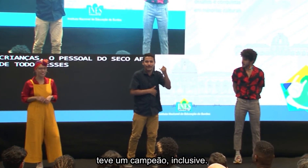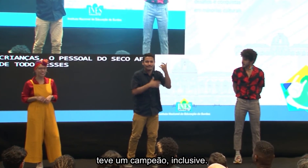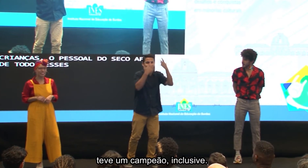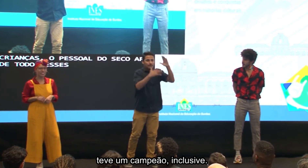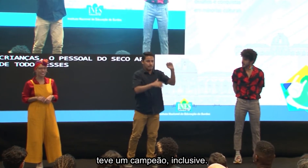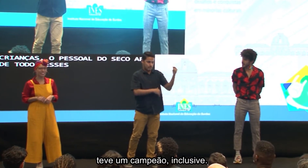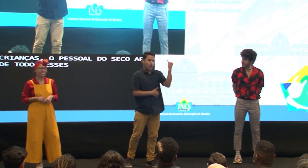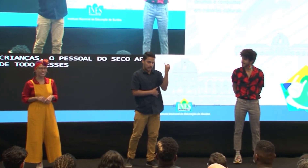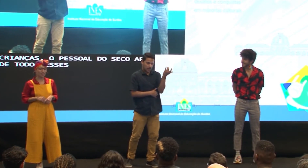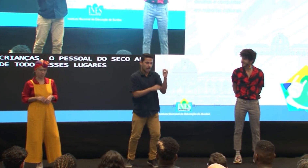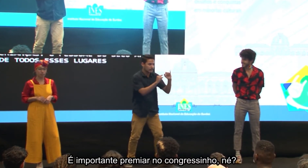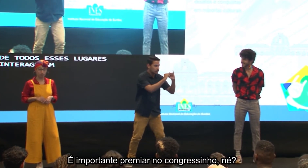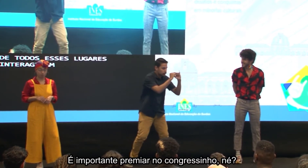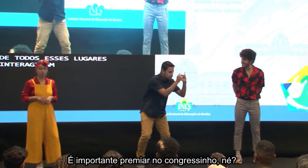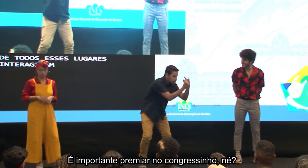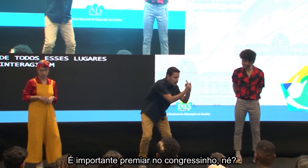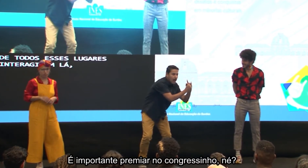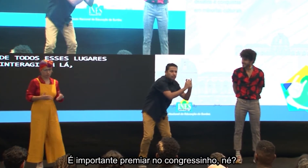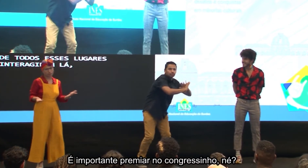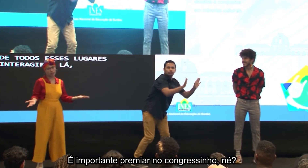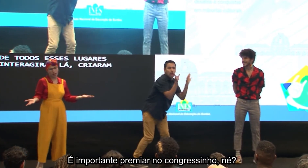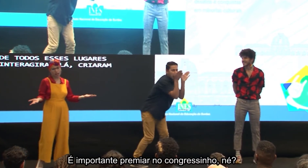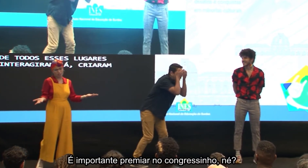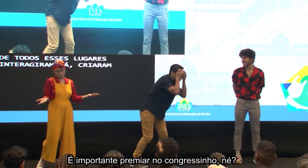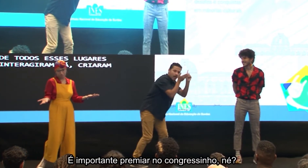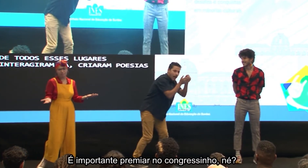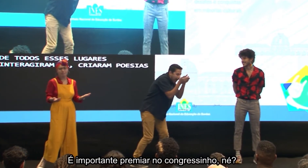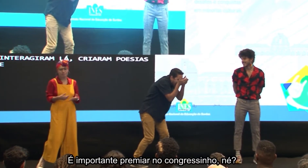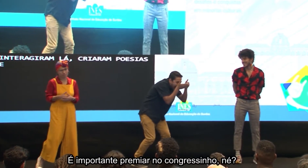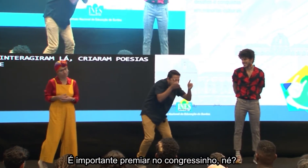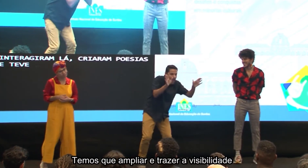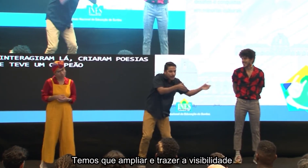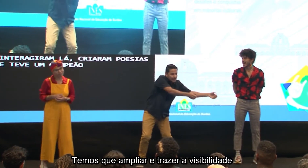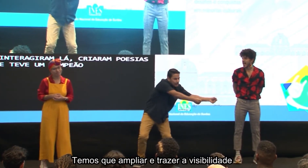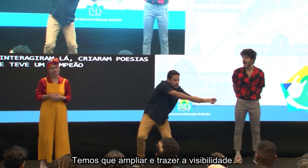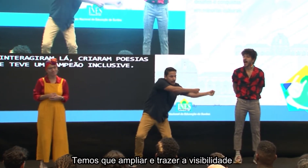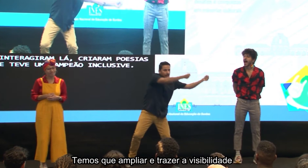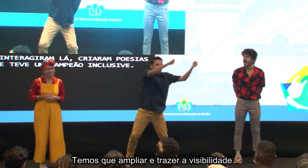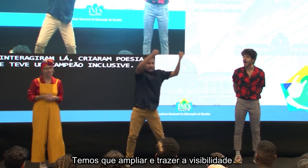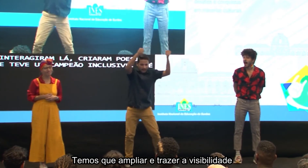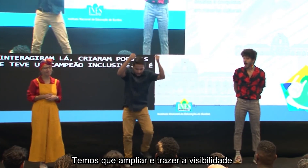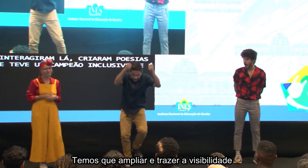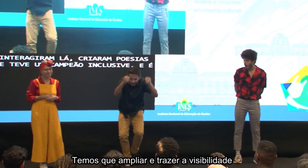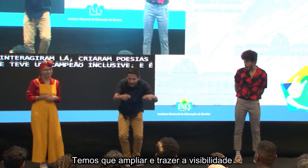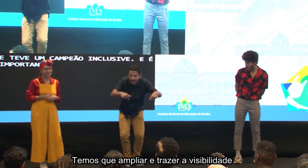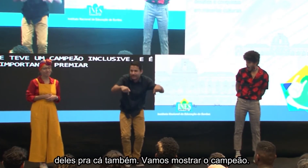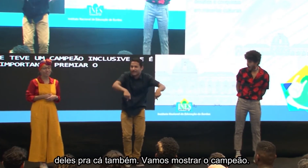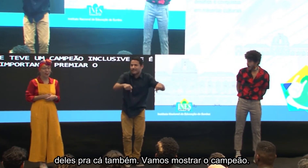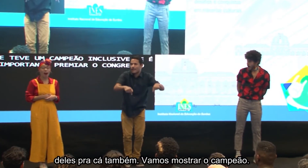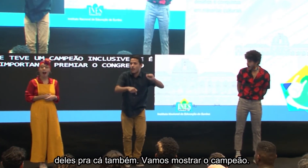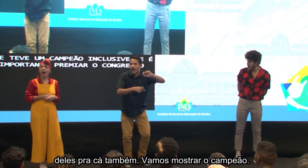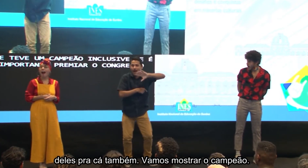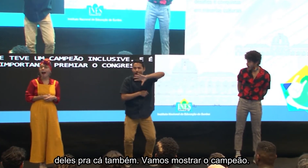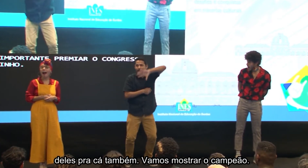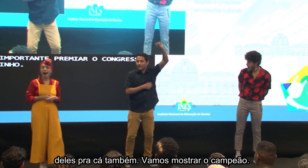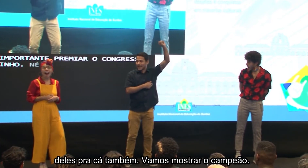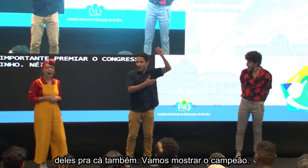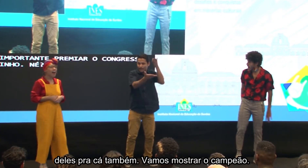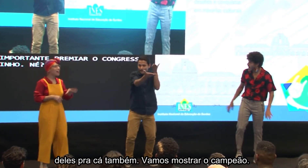inclusive. E é importante premiar no congressinho, né? Temos que ampliar e trazer a visibilidade deles para cá também.